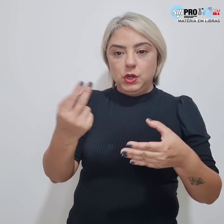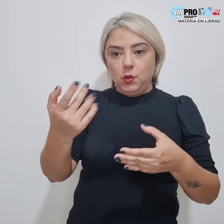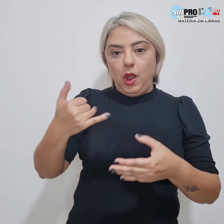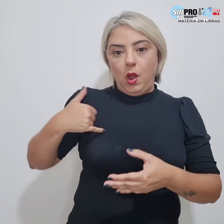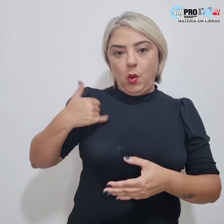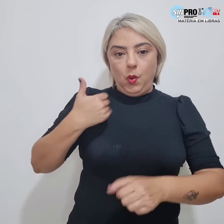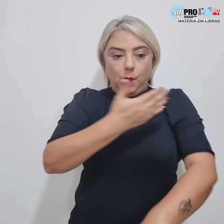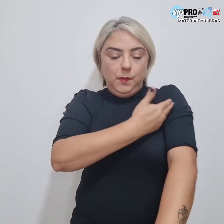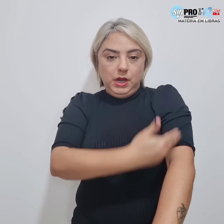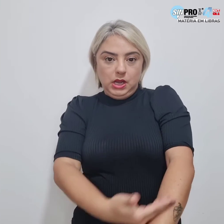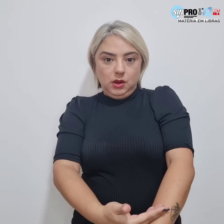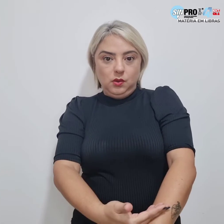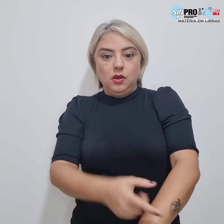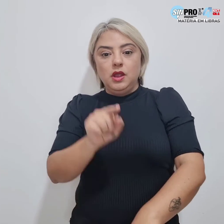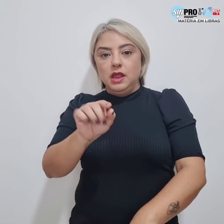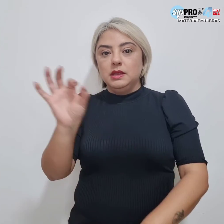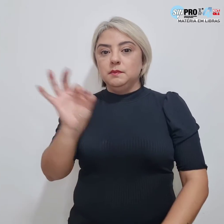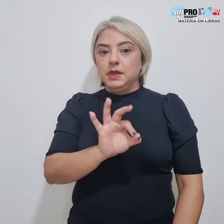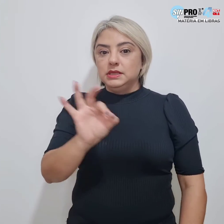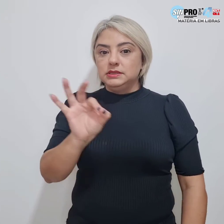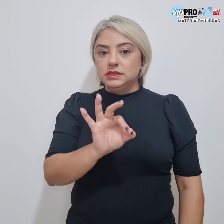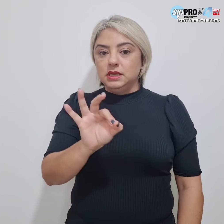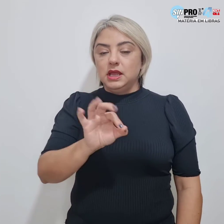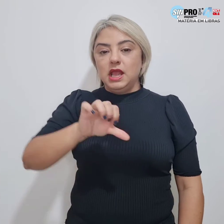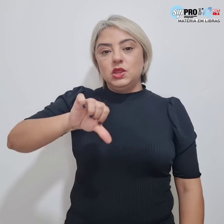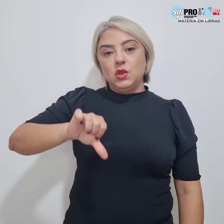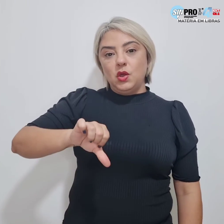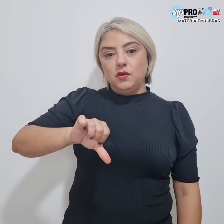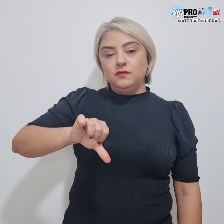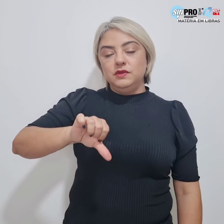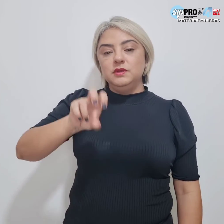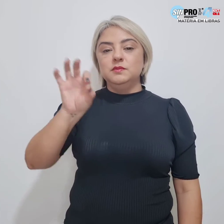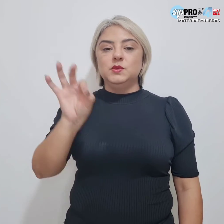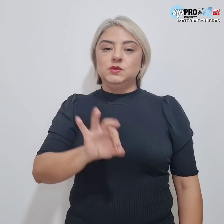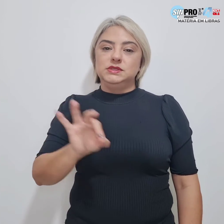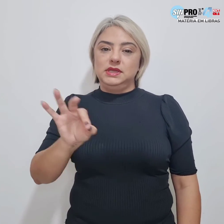entre os brancos, esse percentual é de 9,5%.